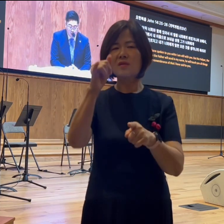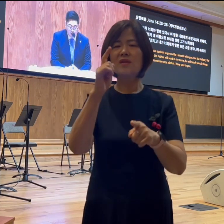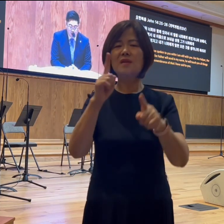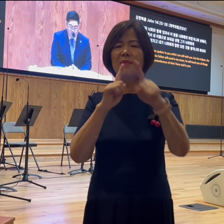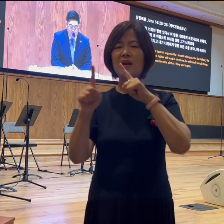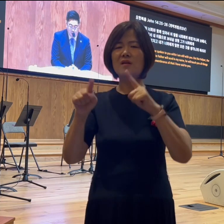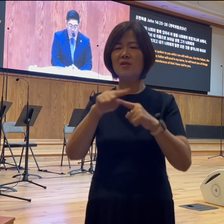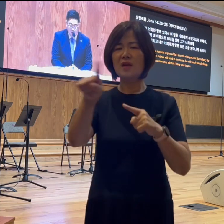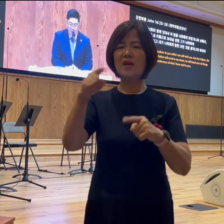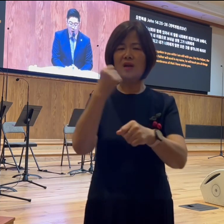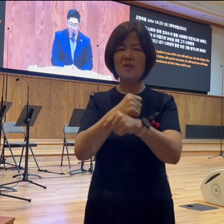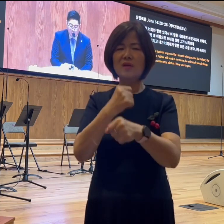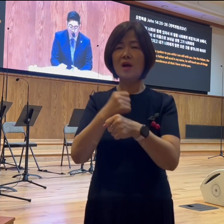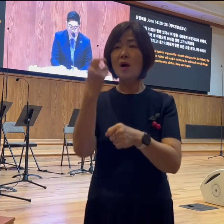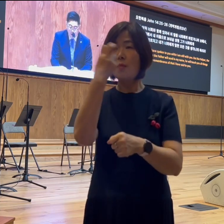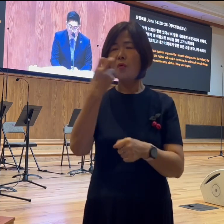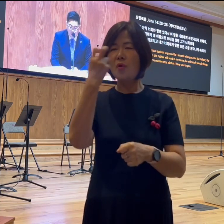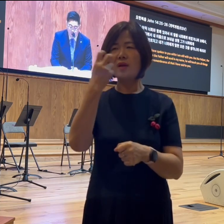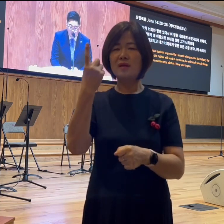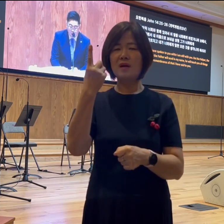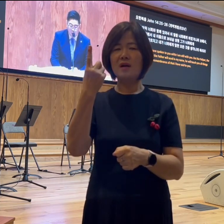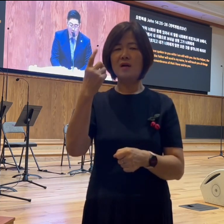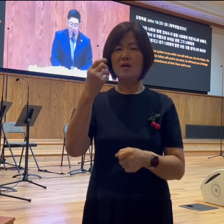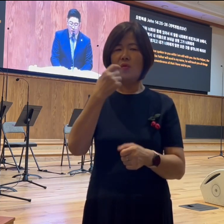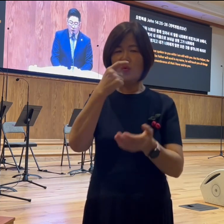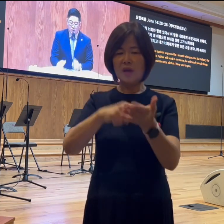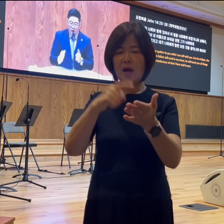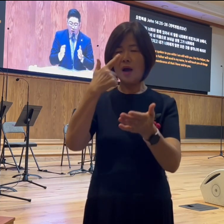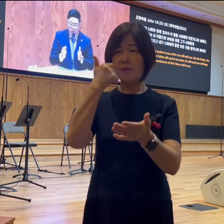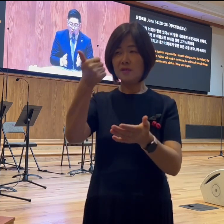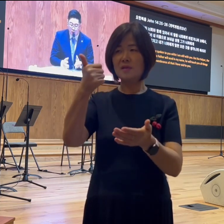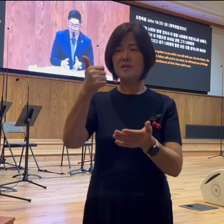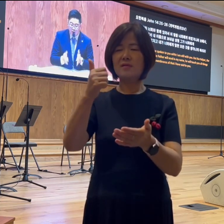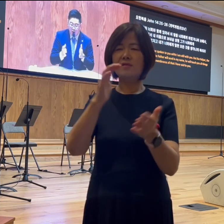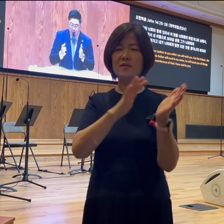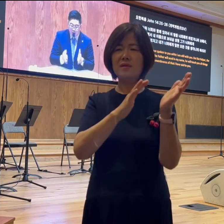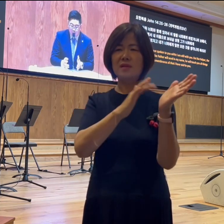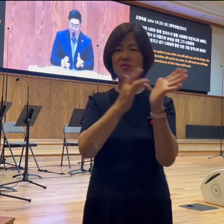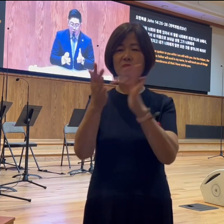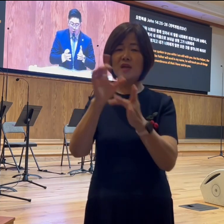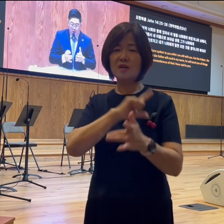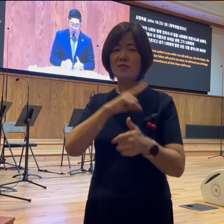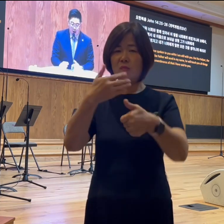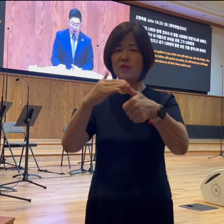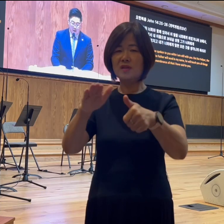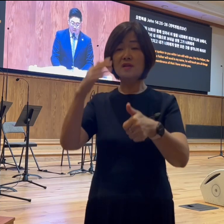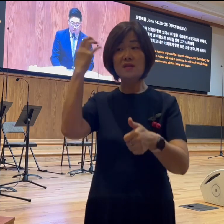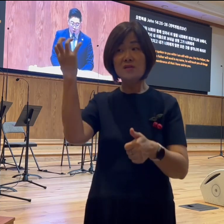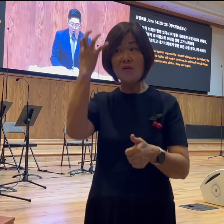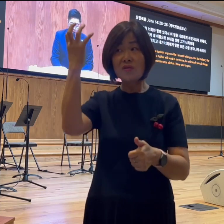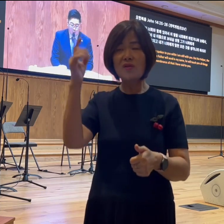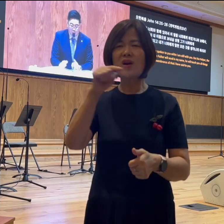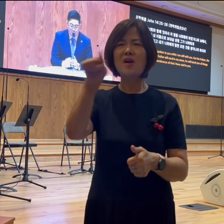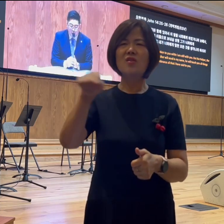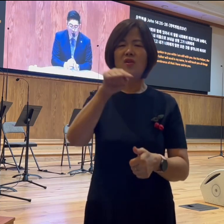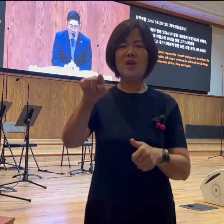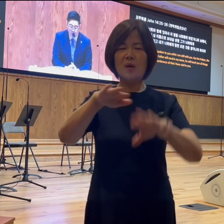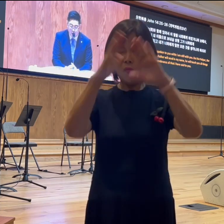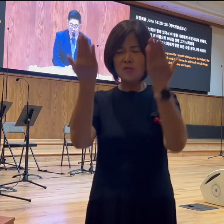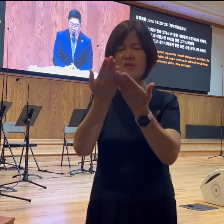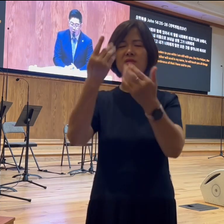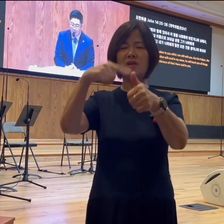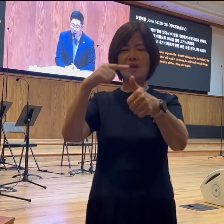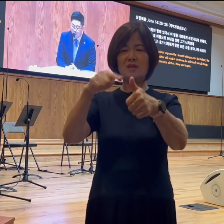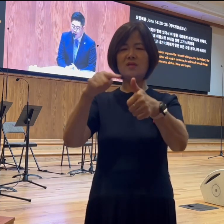너희에게 하였거니와 보혜사 곧 아버지께서 내 이름으로 보내실 성령 그가 너희에게 모든 것을